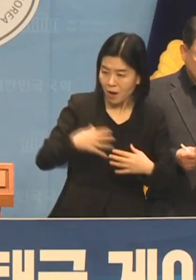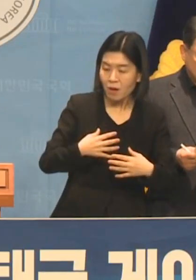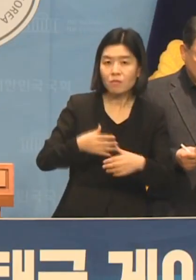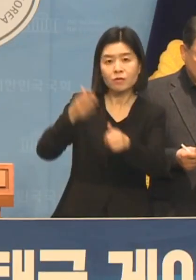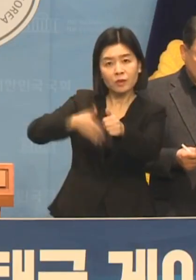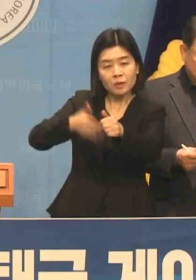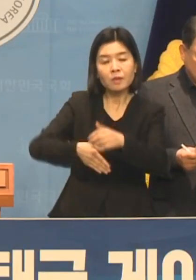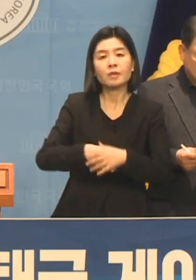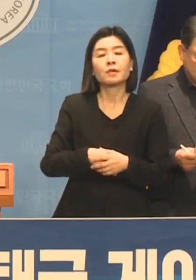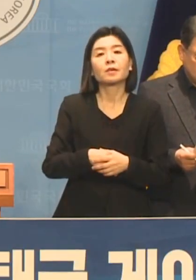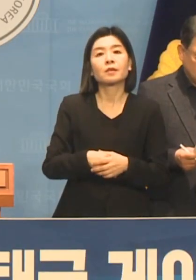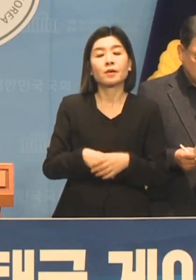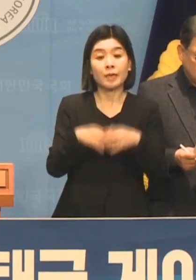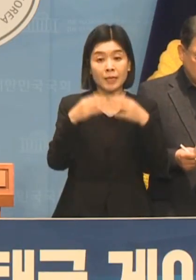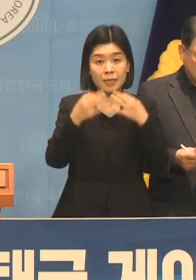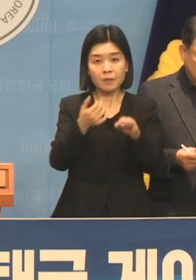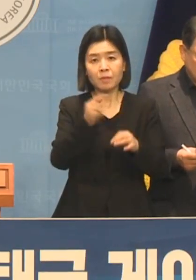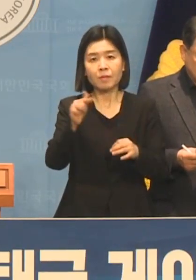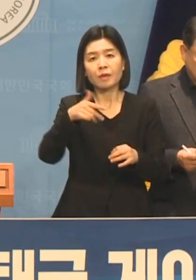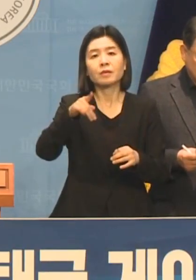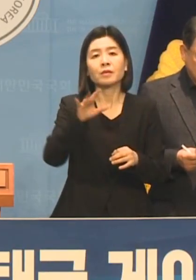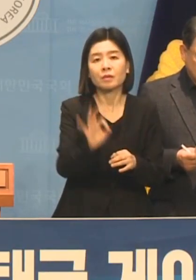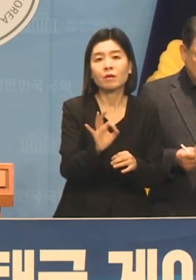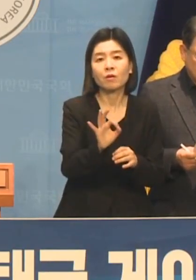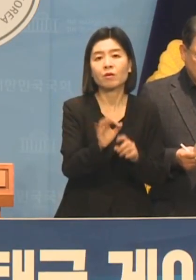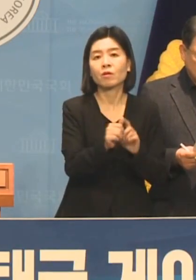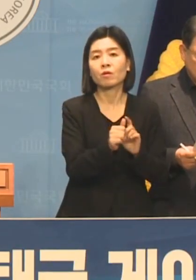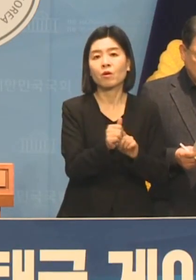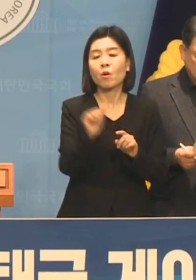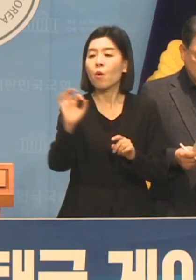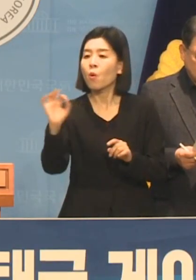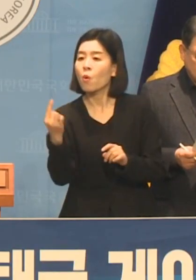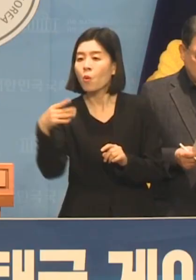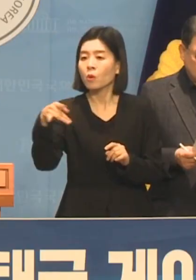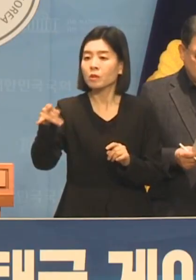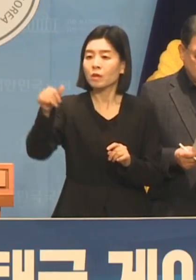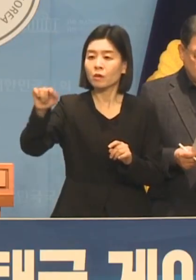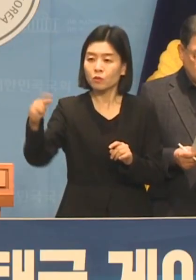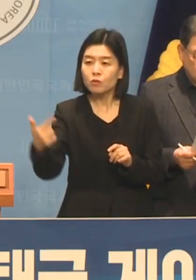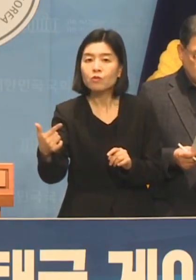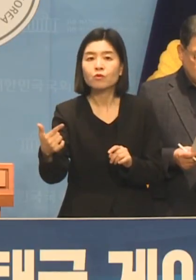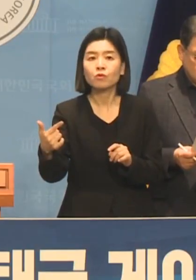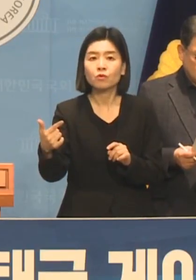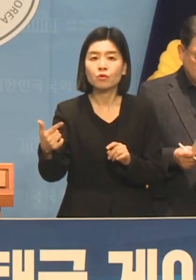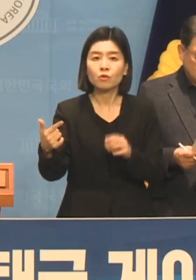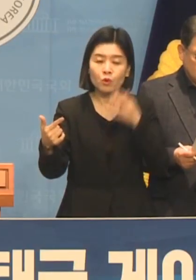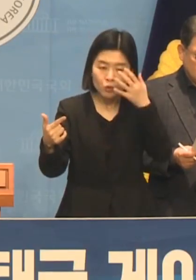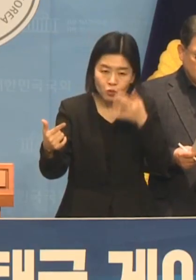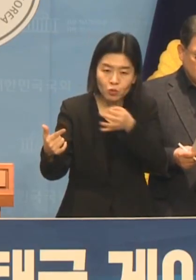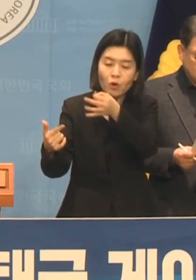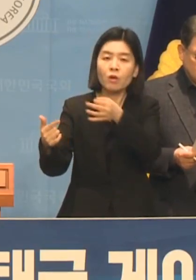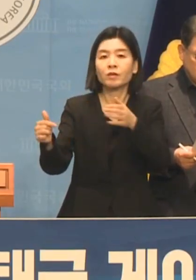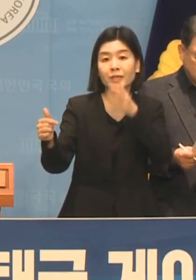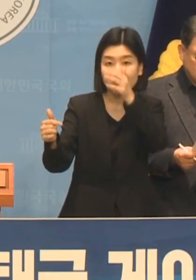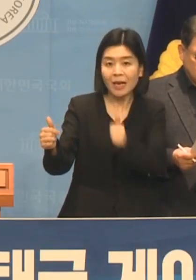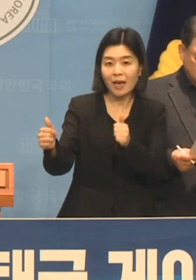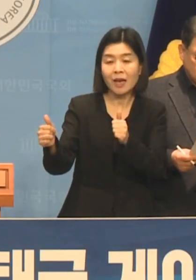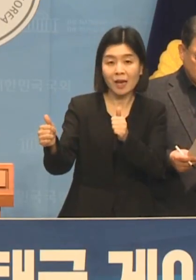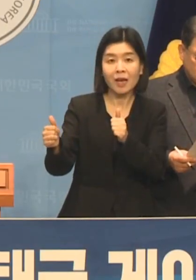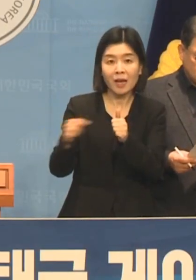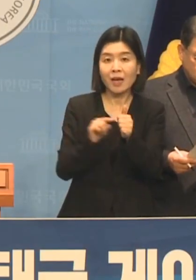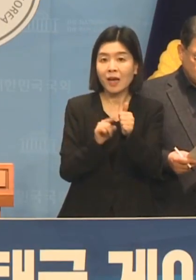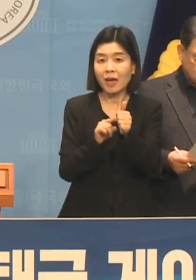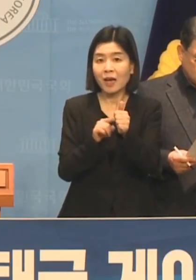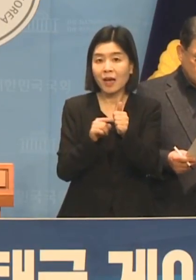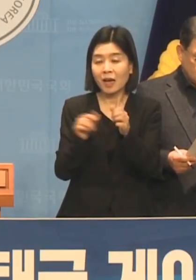그리고 김한정, 오세훈의 후원 회장이 발언하는 내용